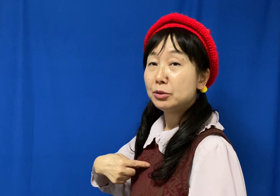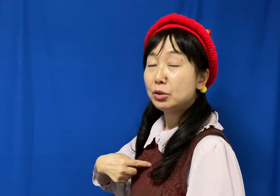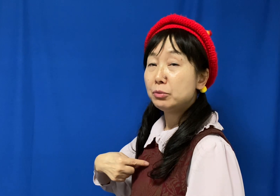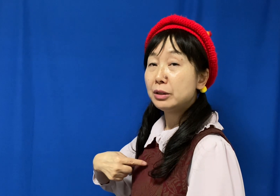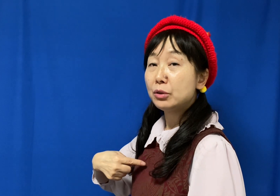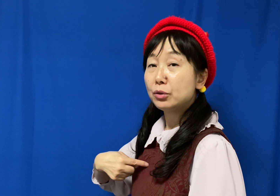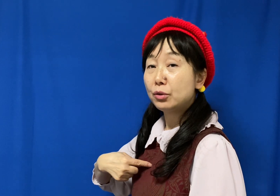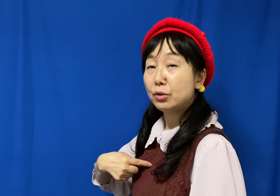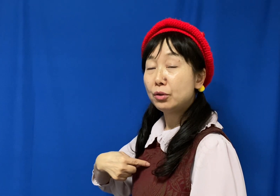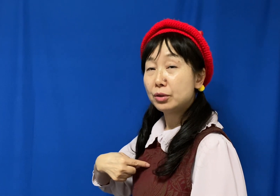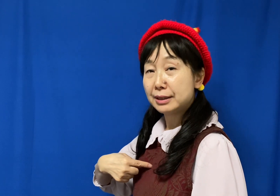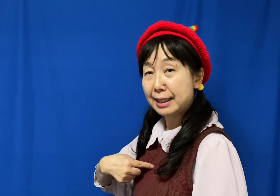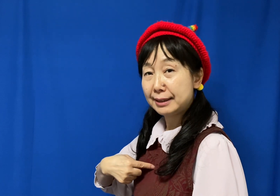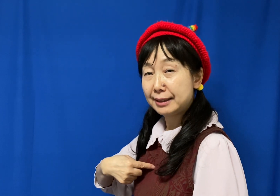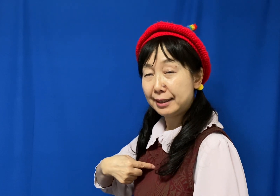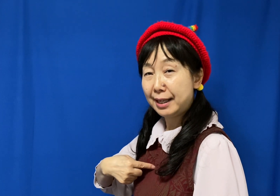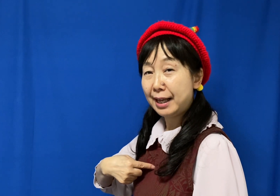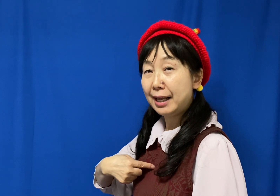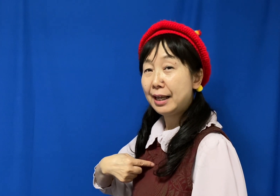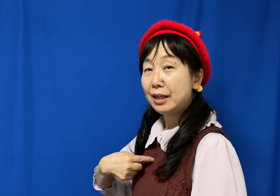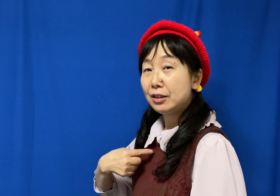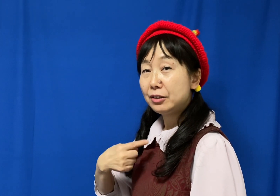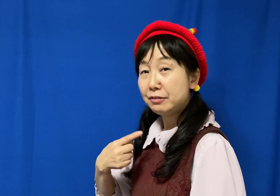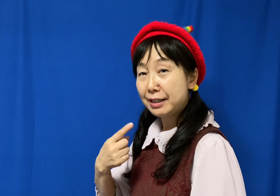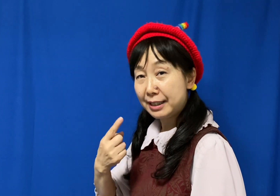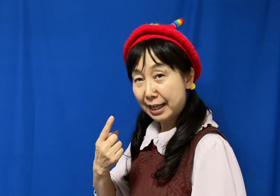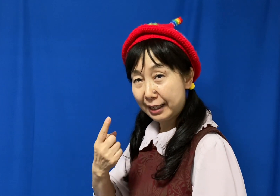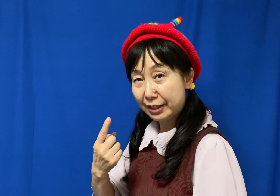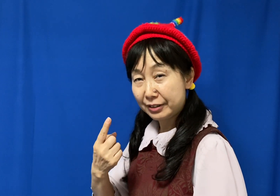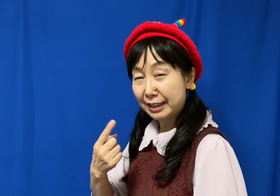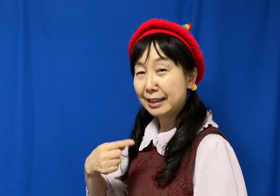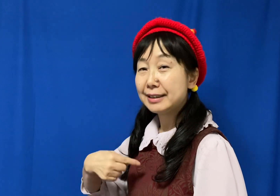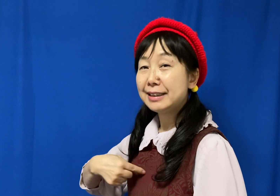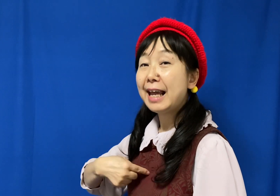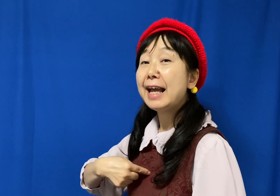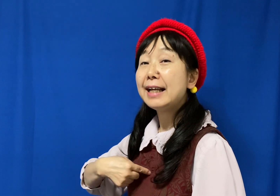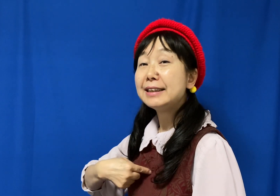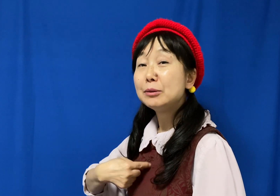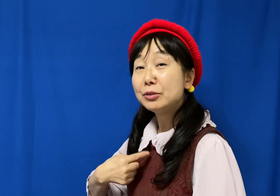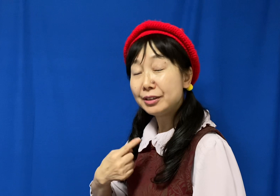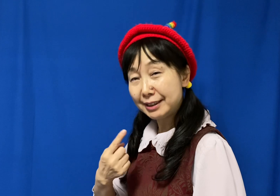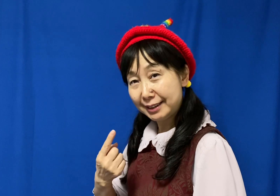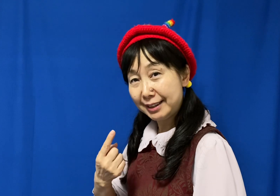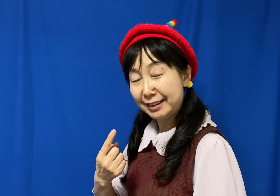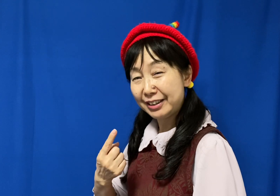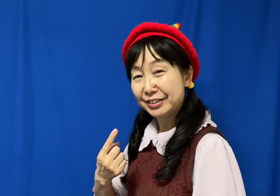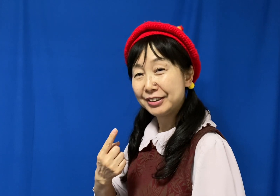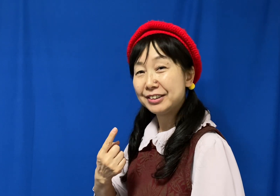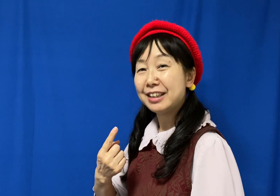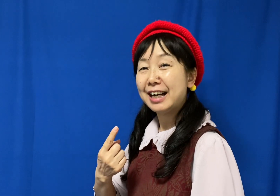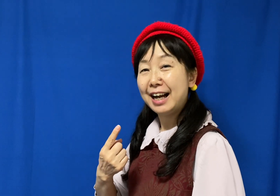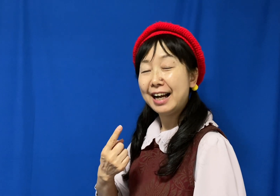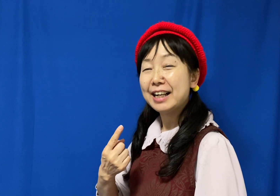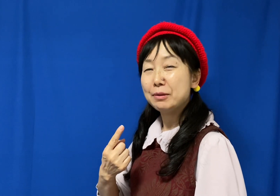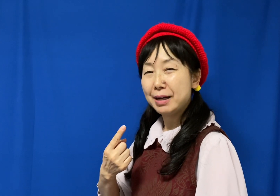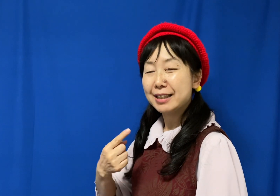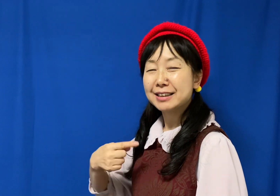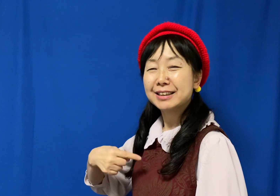の胸のところを指して上に上げる形で、自分自身っていう手話があります。これ